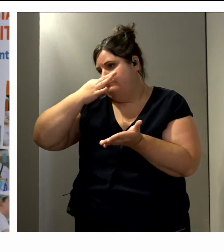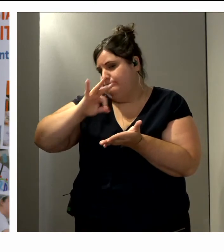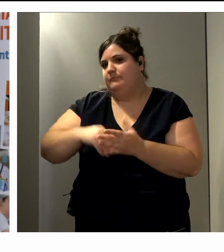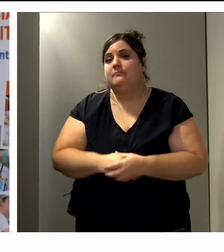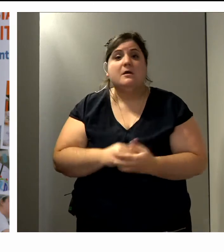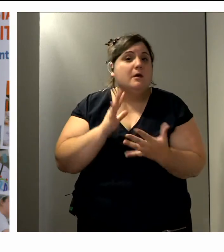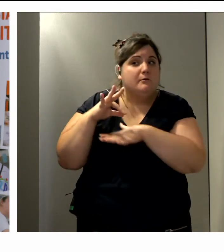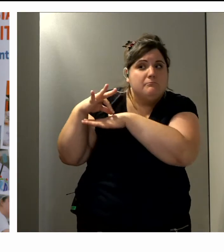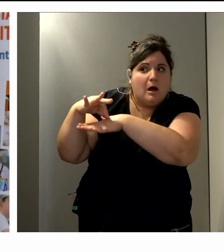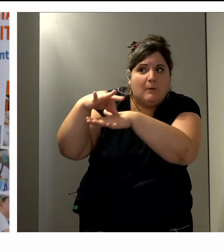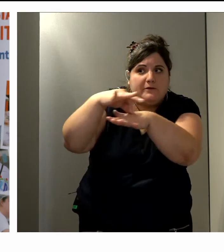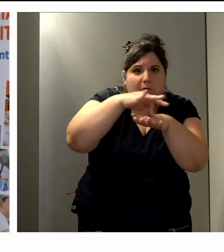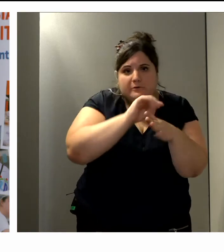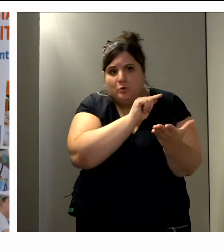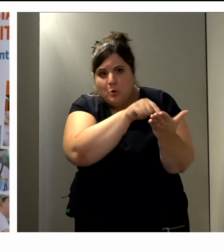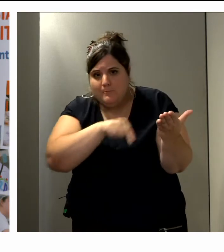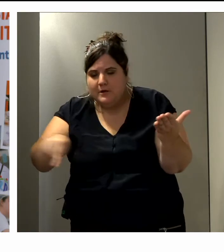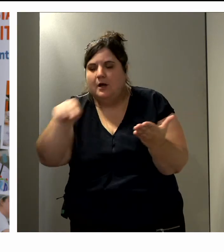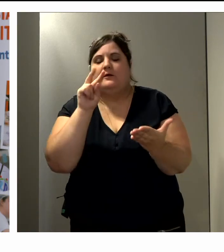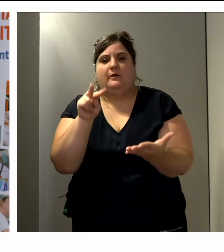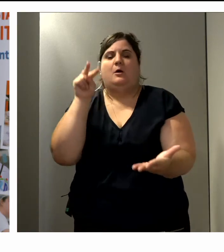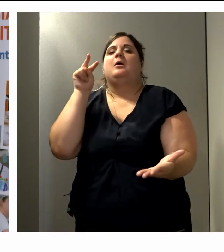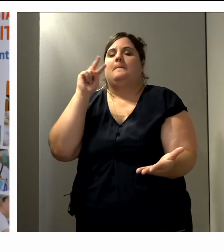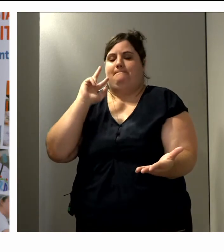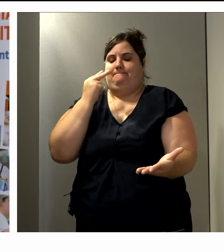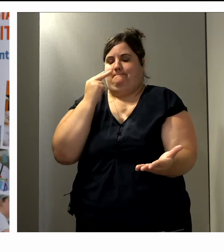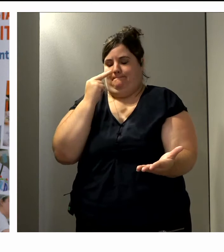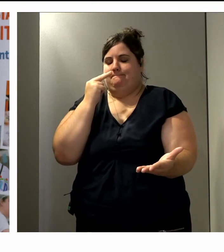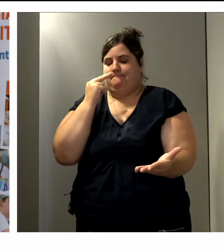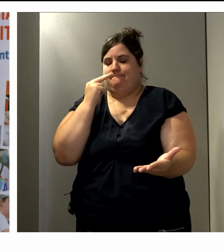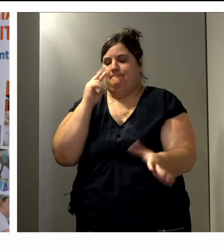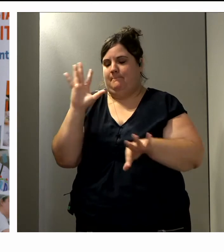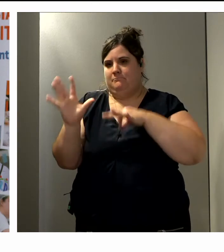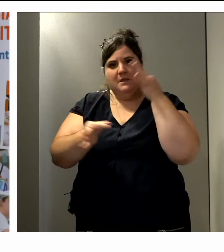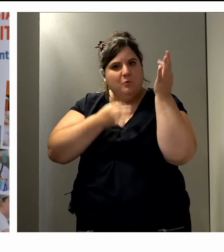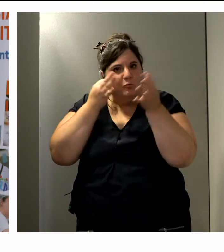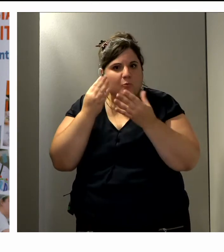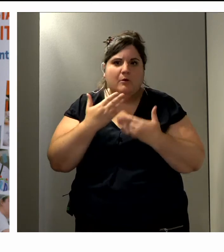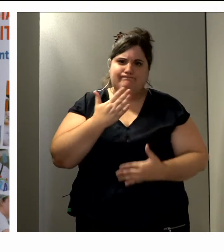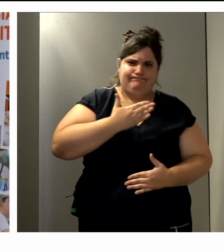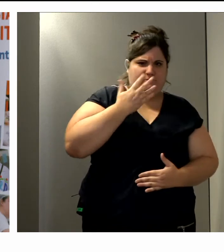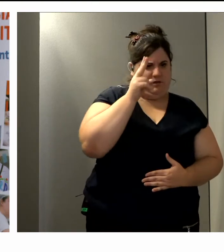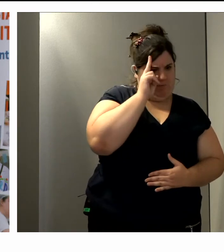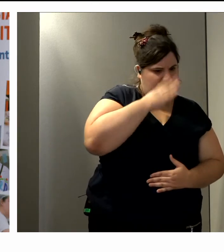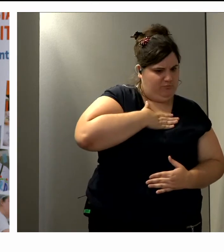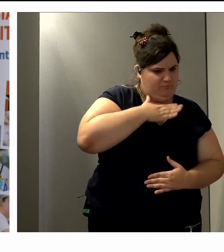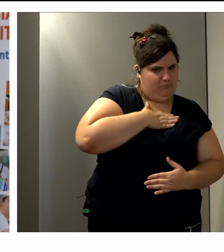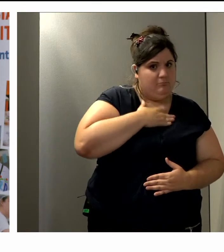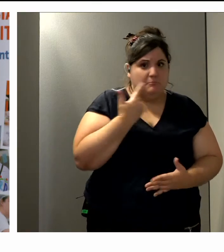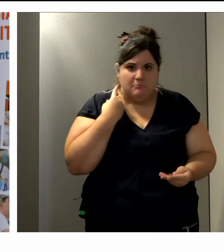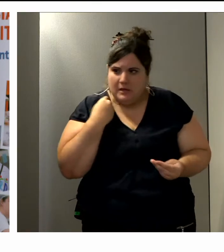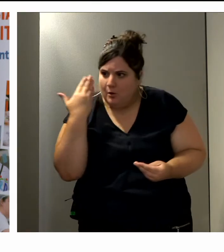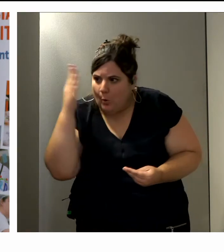différents lieux du campus. Et ça m'a aussi fait découvrir d'autres difficultés que moi, je ne connaissais pas dès